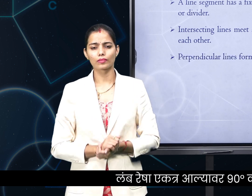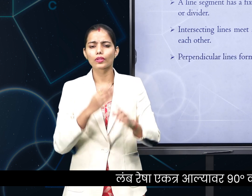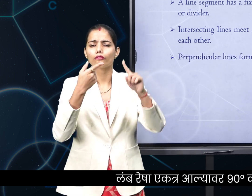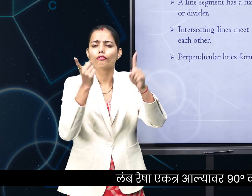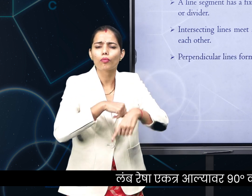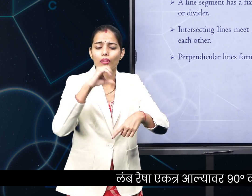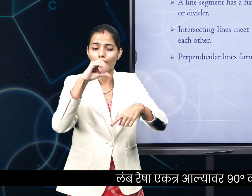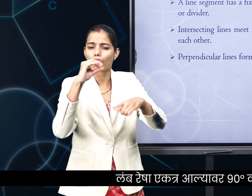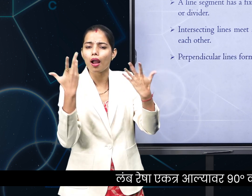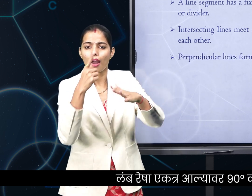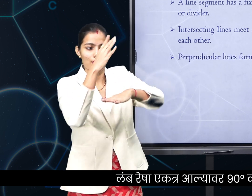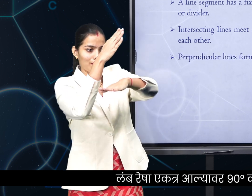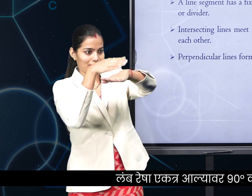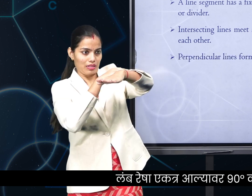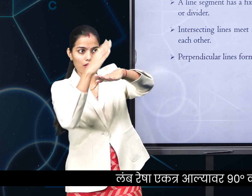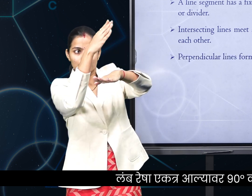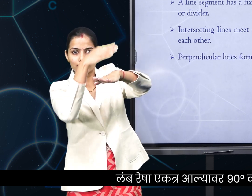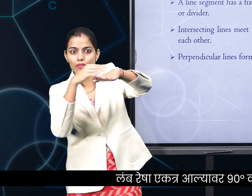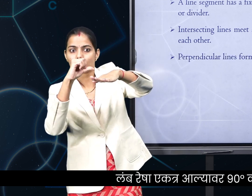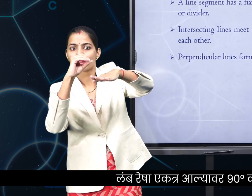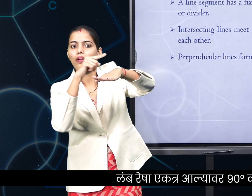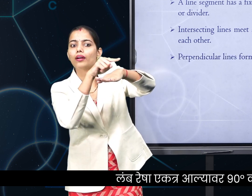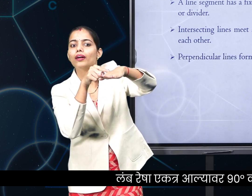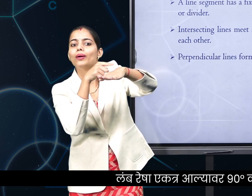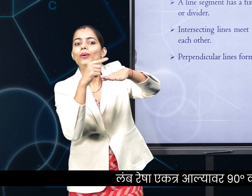लंब रेषा एकत्र आल्यावर 90 अंश कोन तयार करतात.